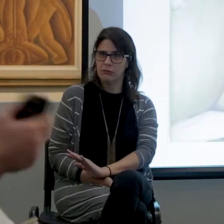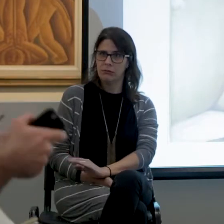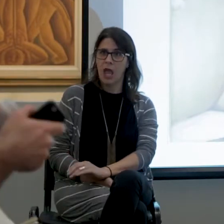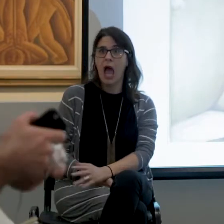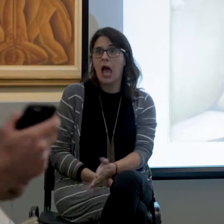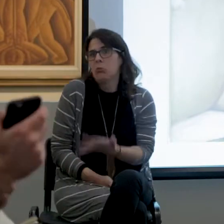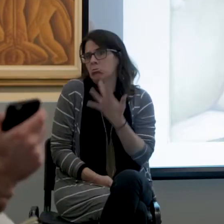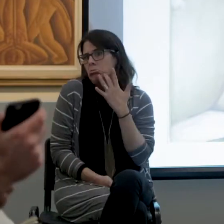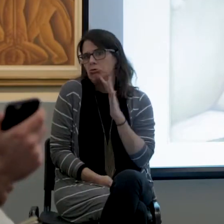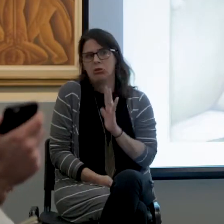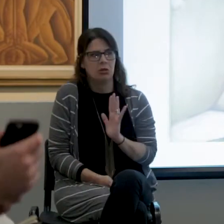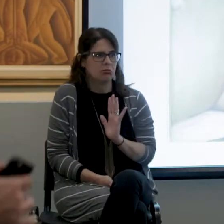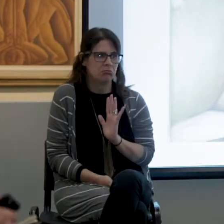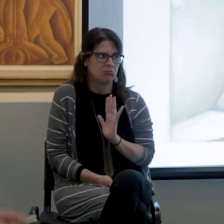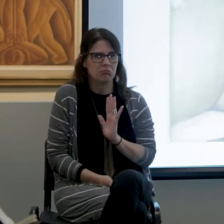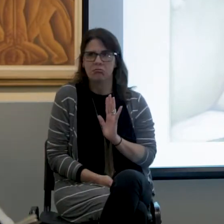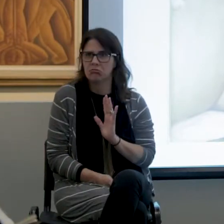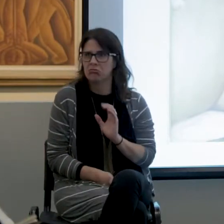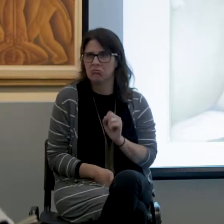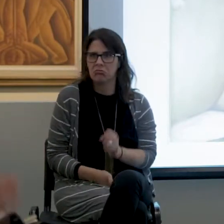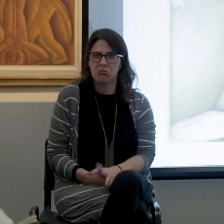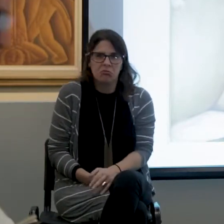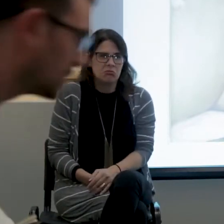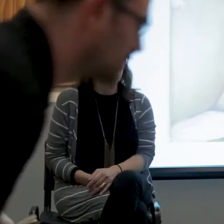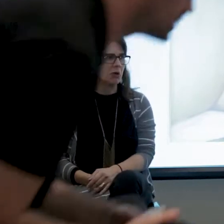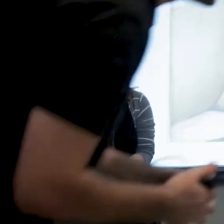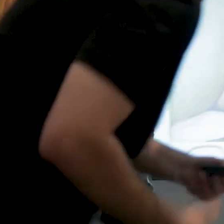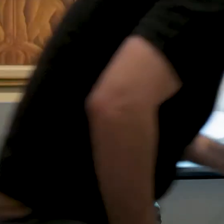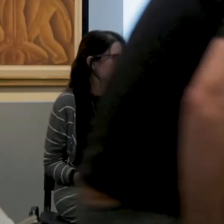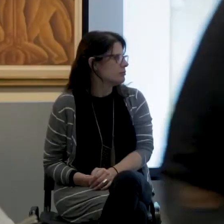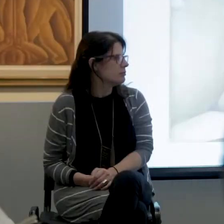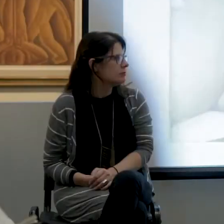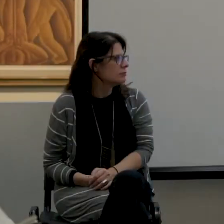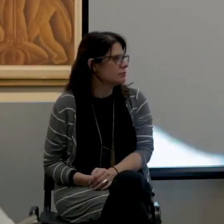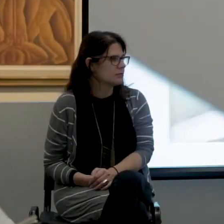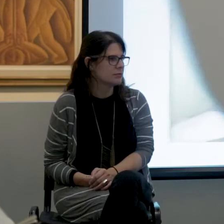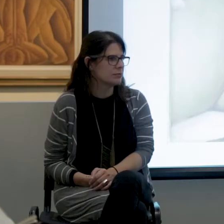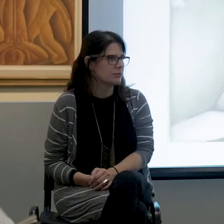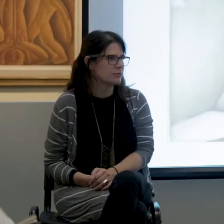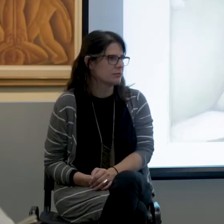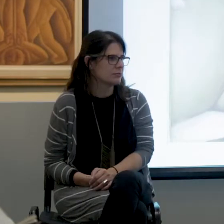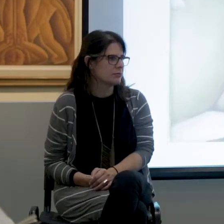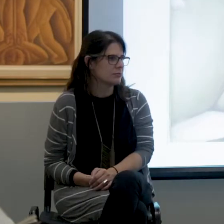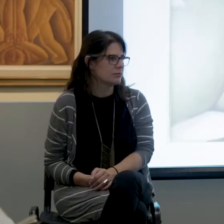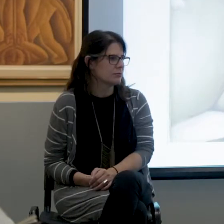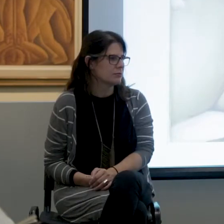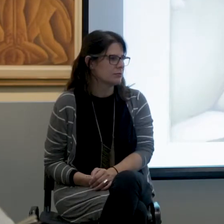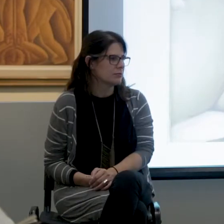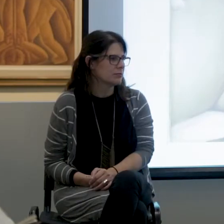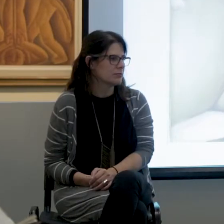Vamos ver o quadro mais escandaloso da história da arte, do século XIX.